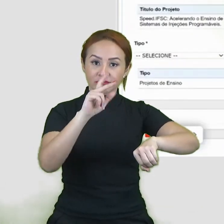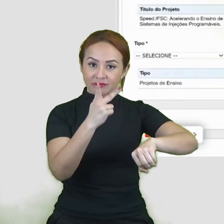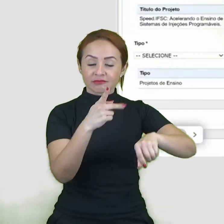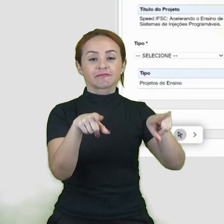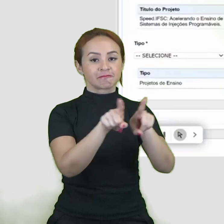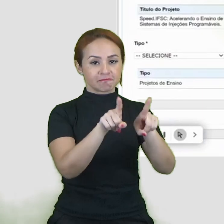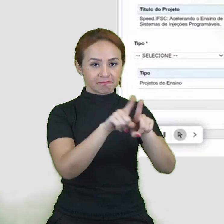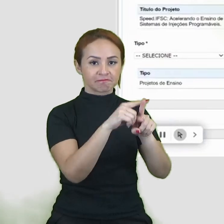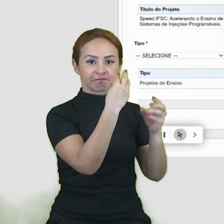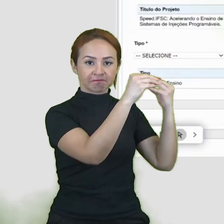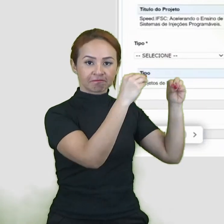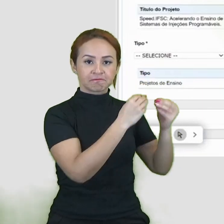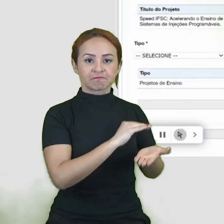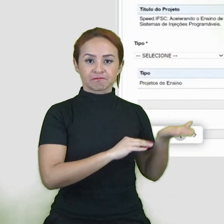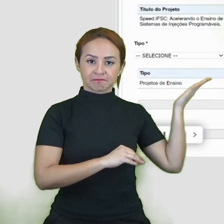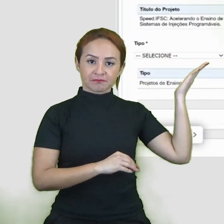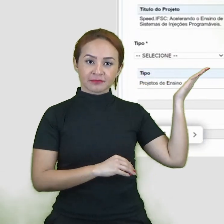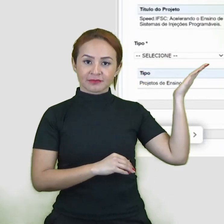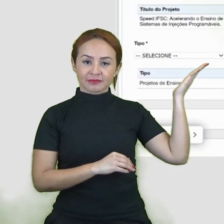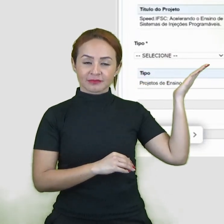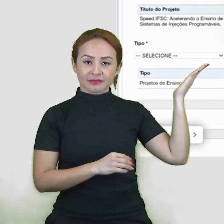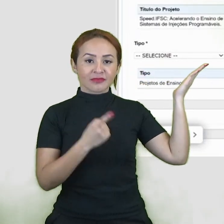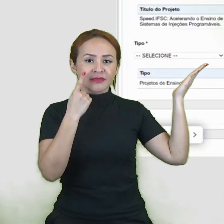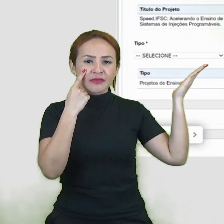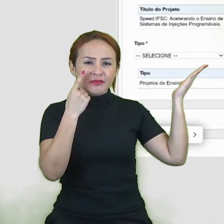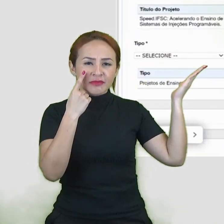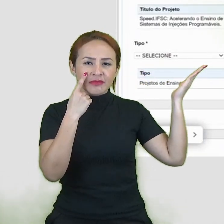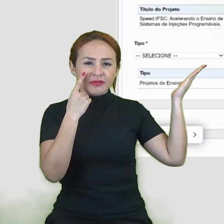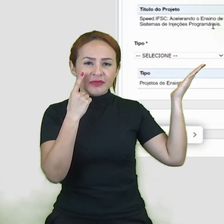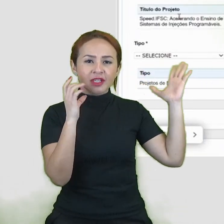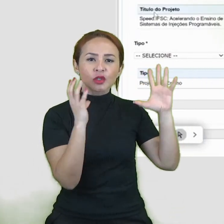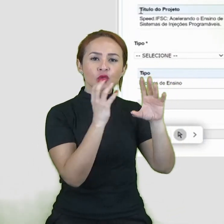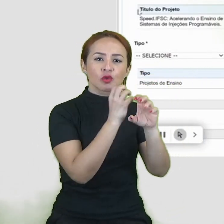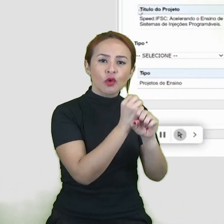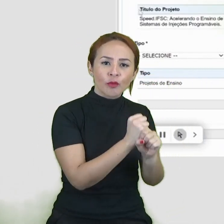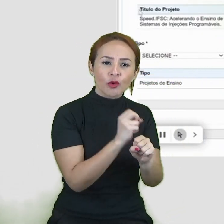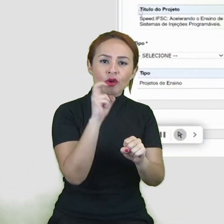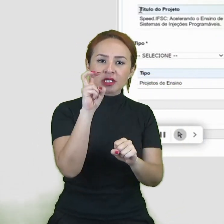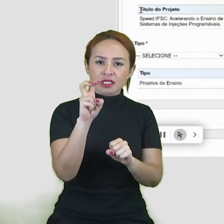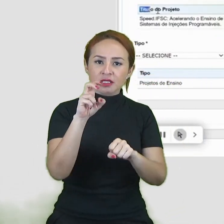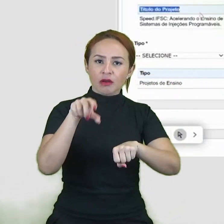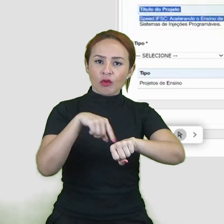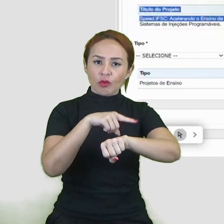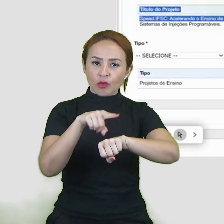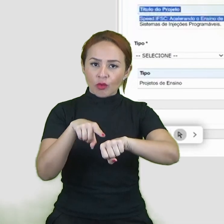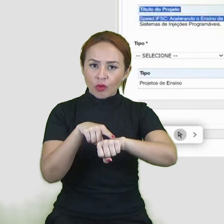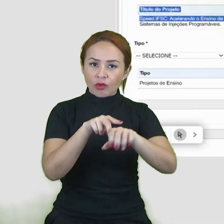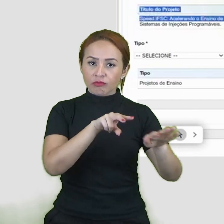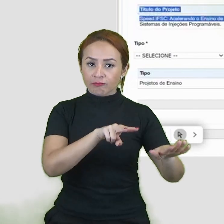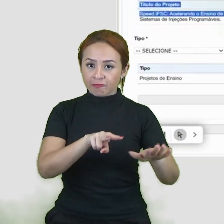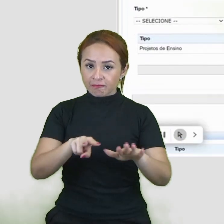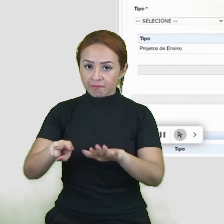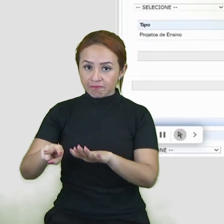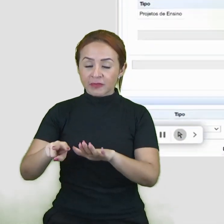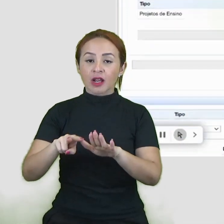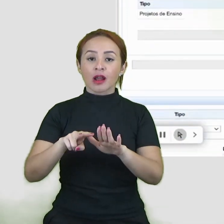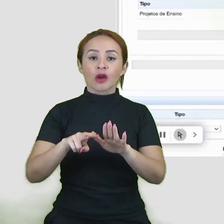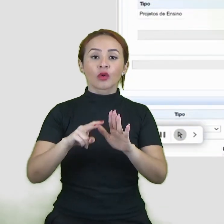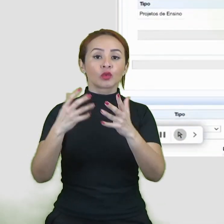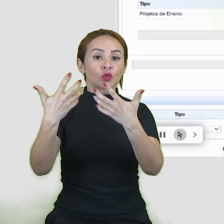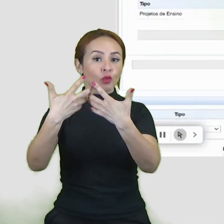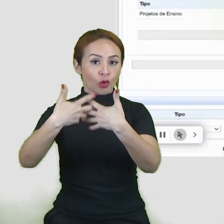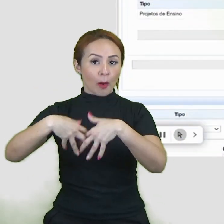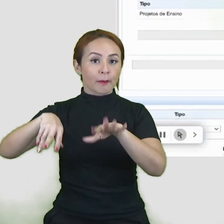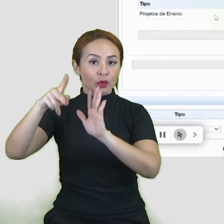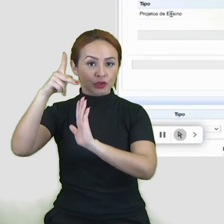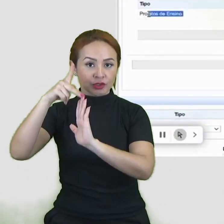Então, vejam que ele está somando as 5 horas da carga horária semanal desse projeto que já veio automatizado do SIGA-A